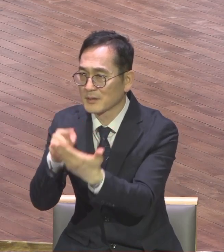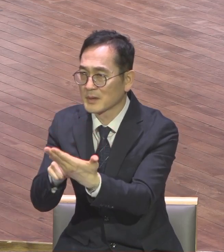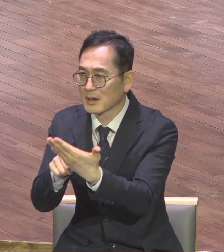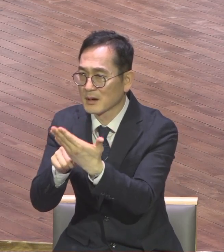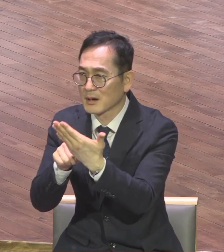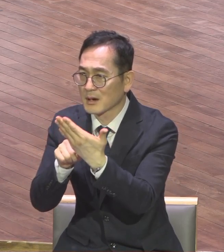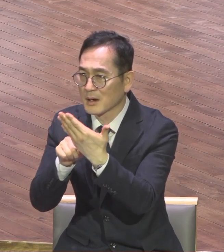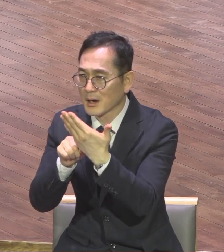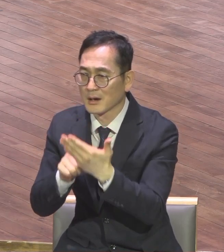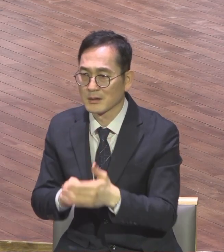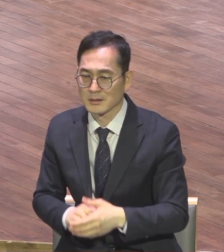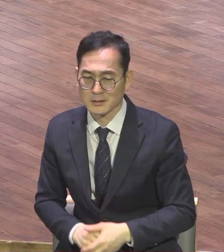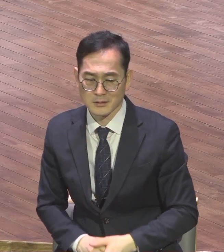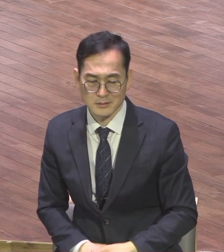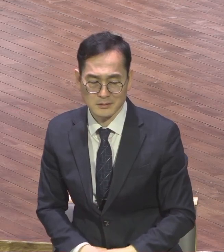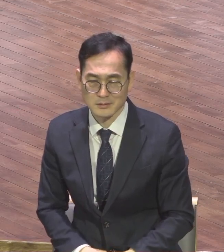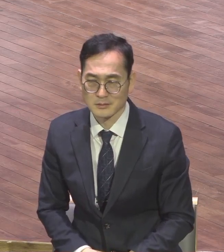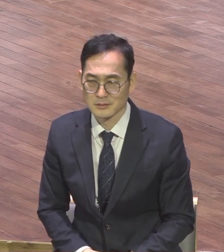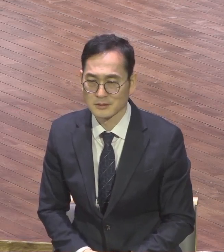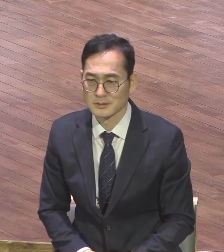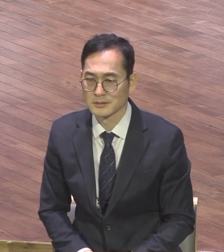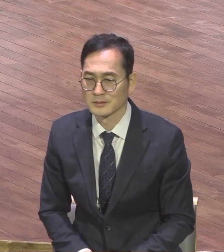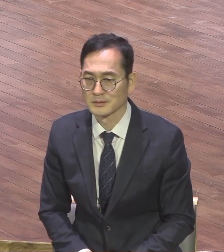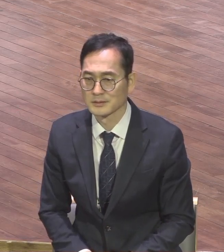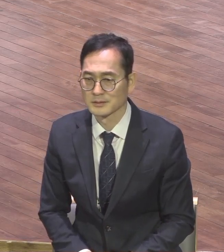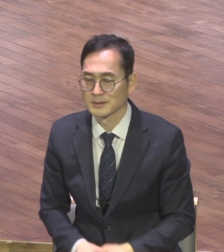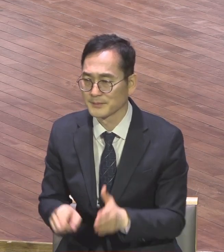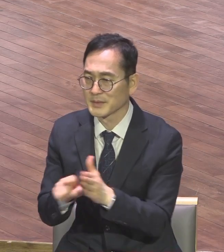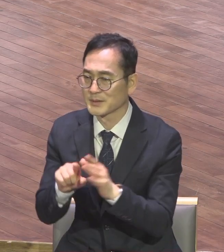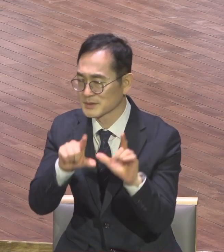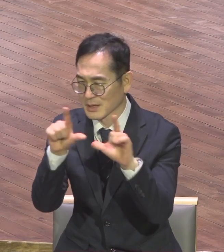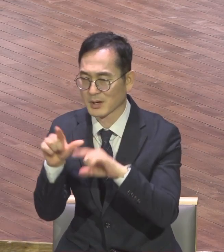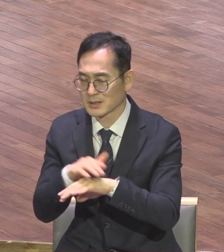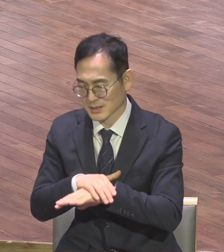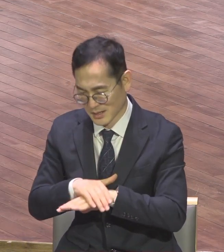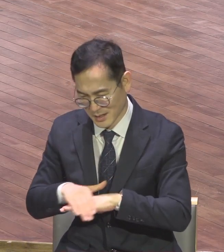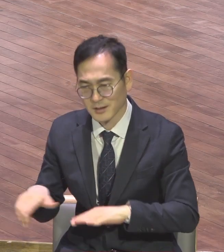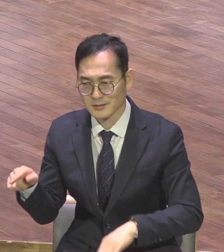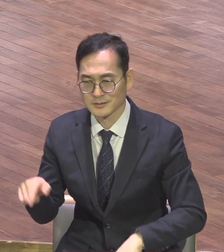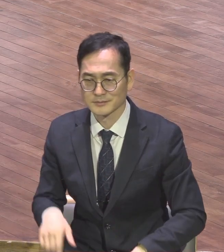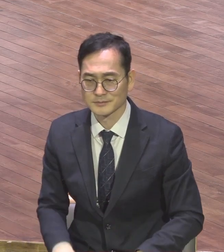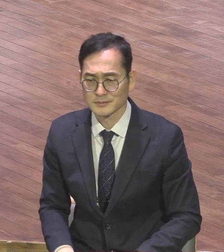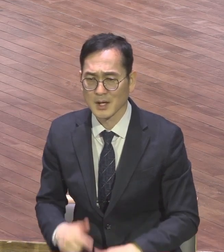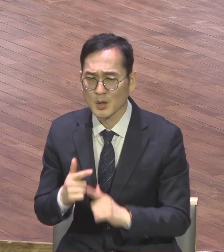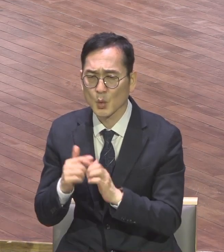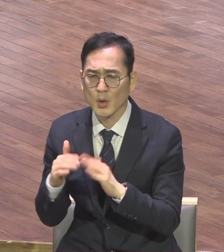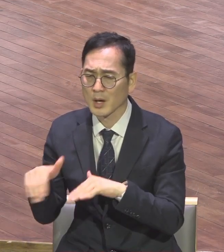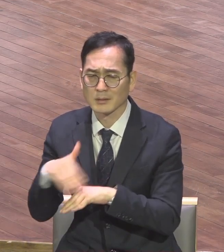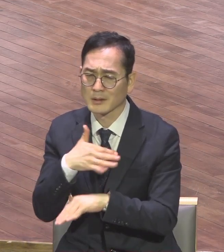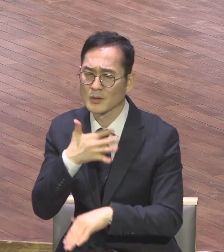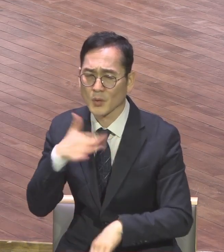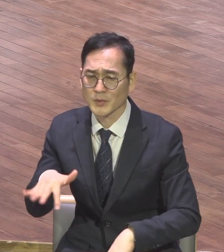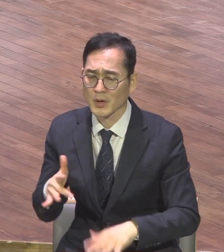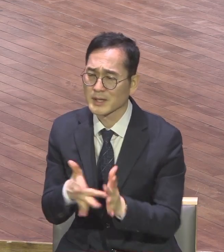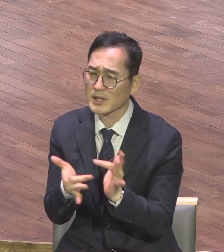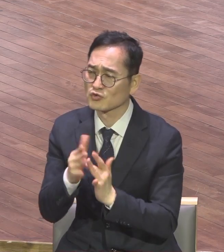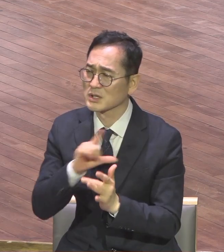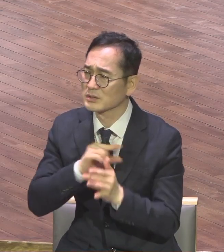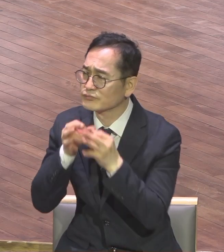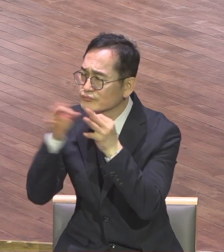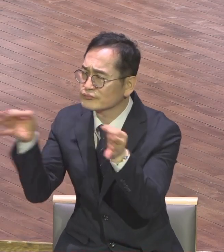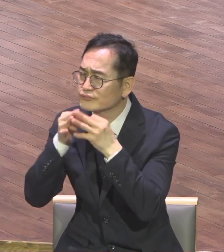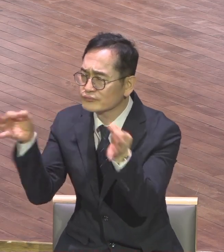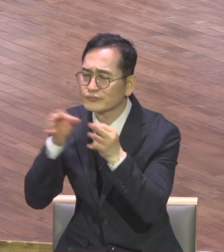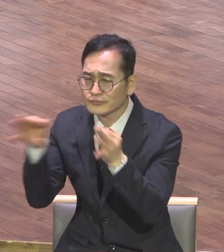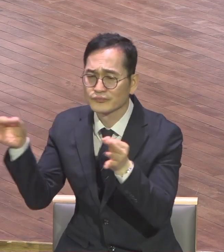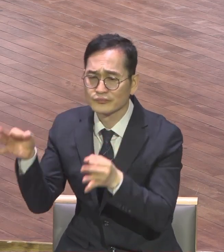지금 확인하고 들어오면서 내가 확인했어. 신앙생활 잘하고 있다고. 교회도 안 다니는데 예수 이름만 말했더니 역사에 나는 겁니다